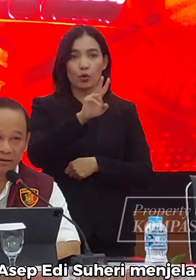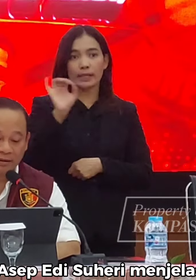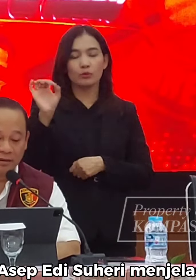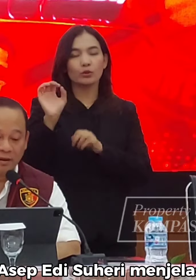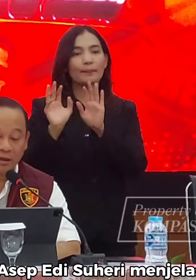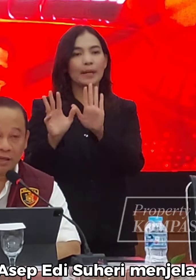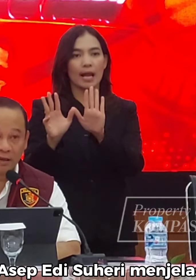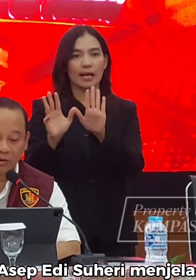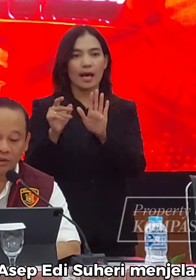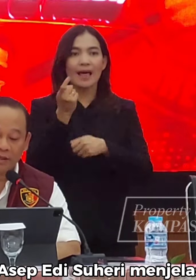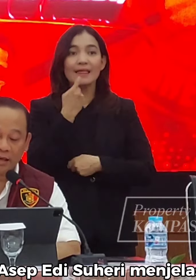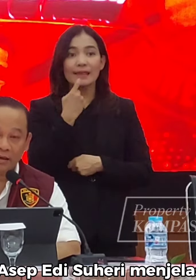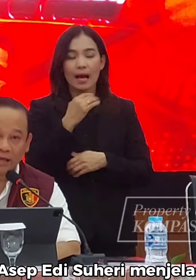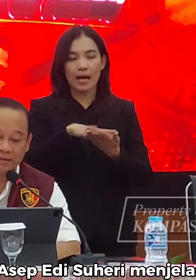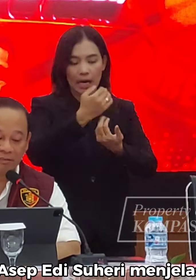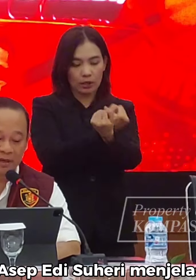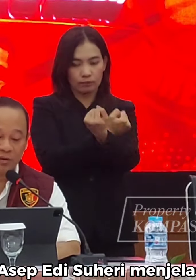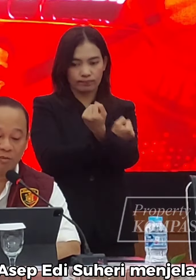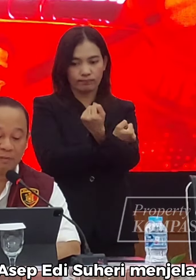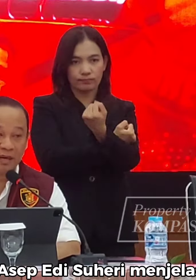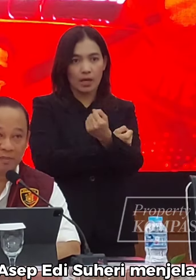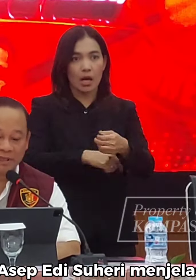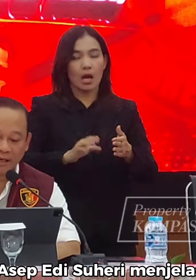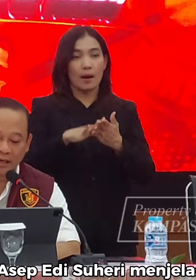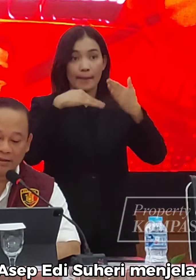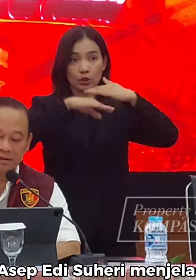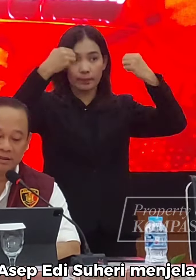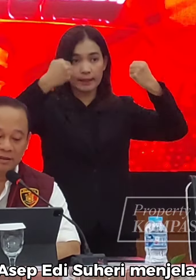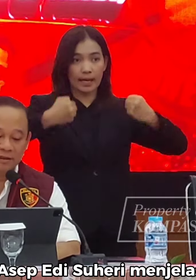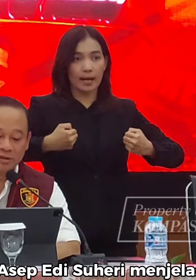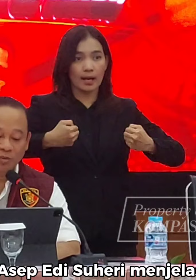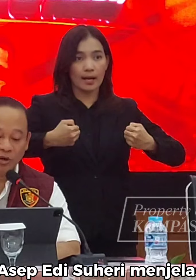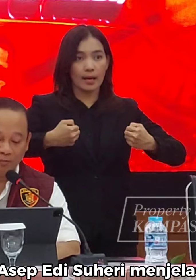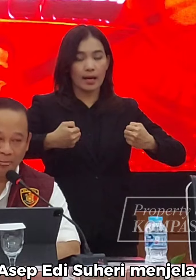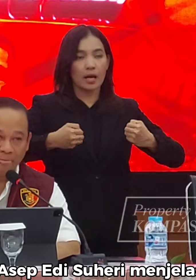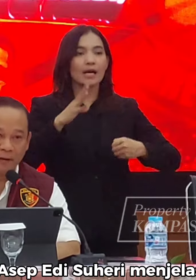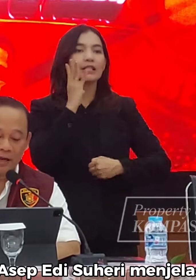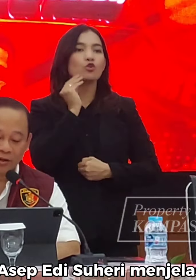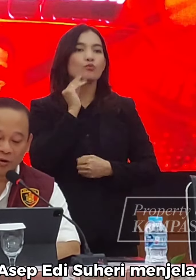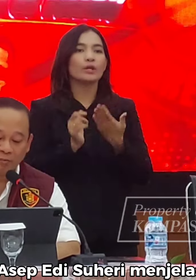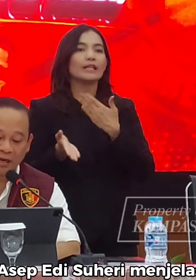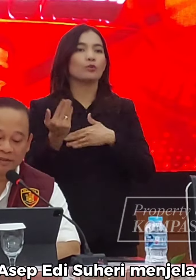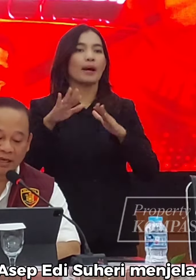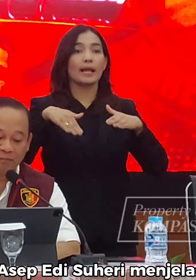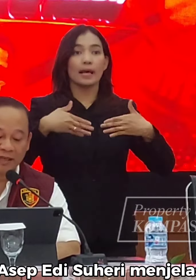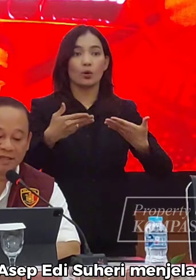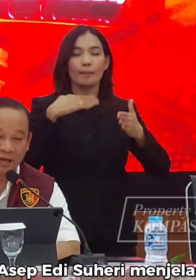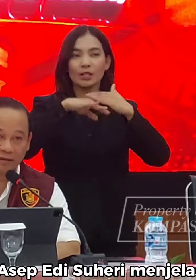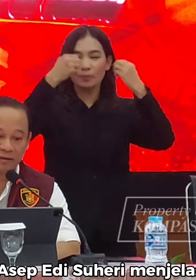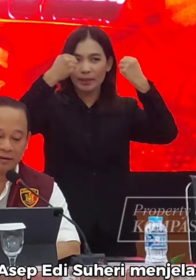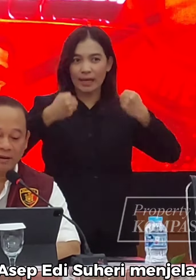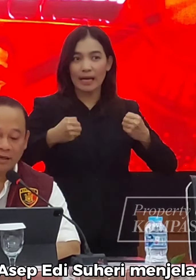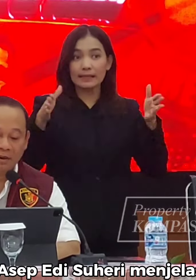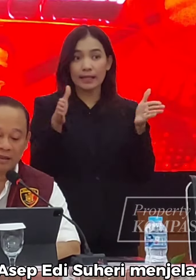2009 tentang narkotika dengan ancaman hukuman pidana penjara seumur hidup atau pidana penjara paling